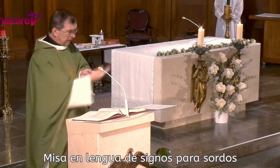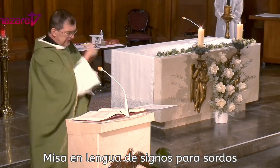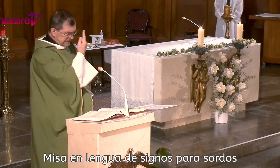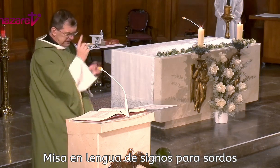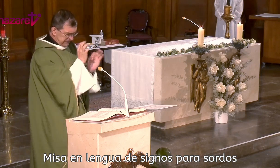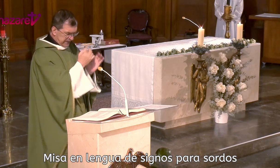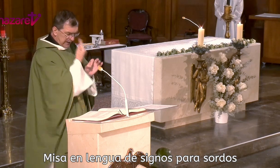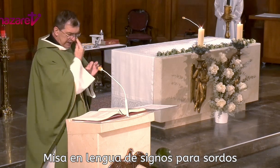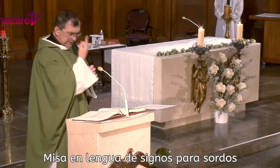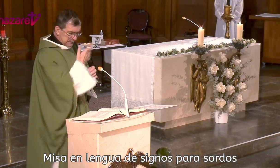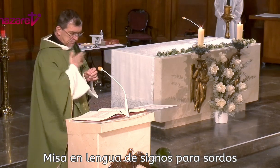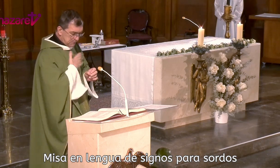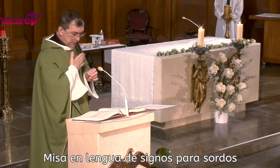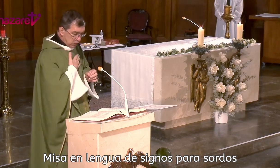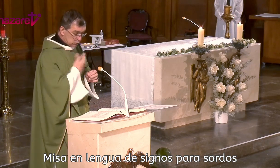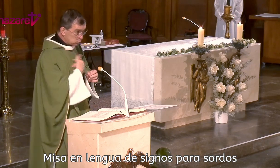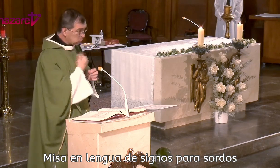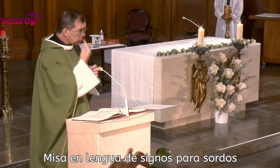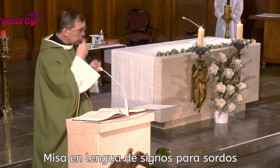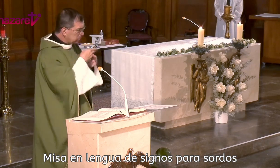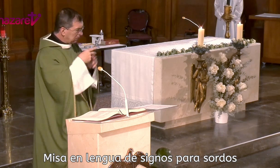si fijaste primero el tuyo?